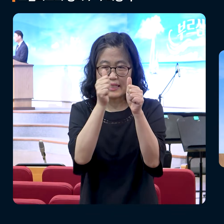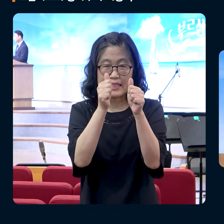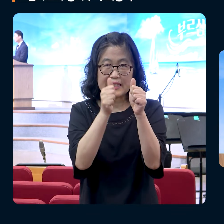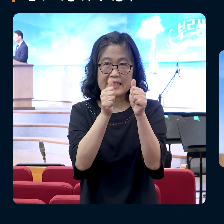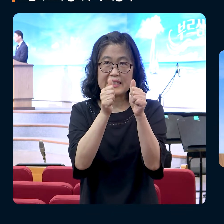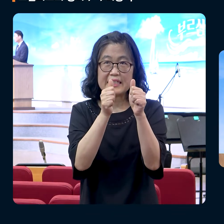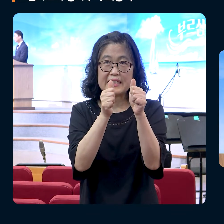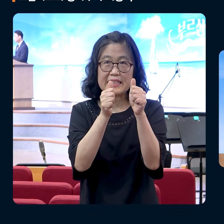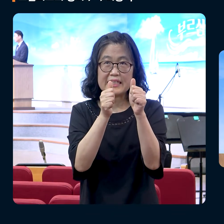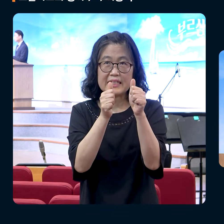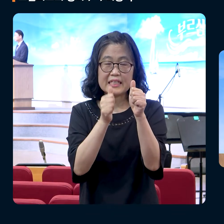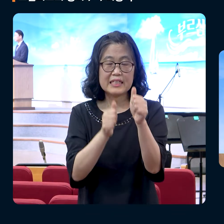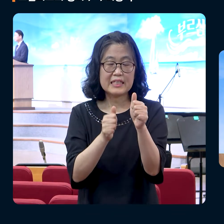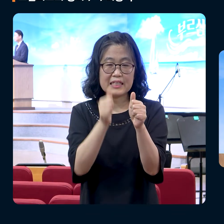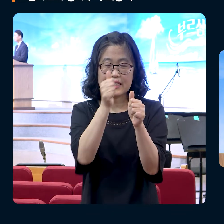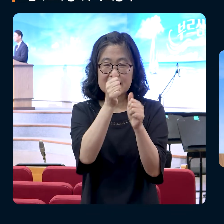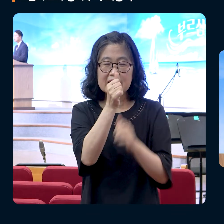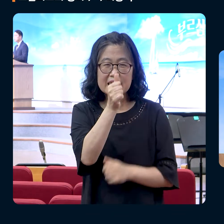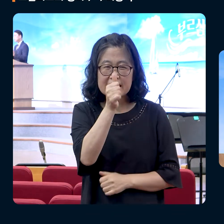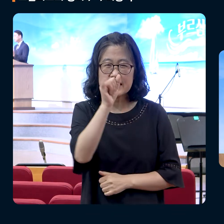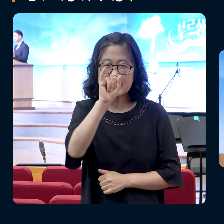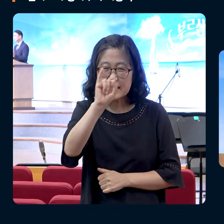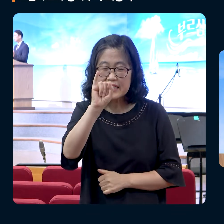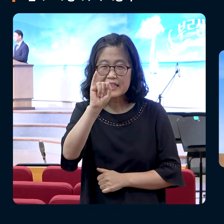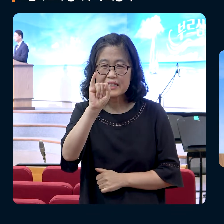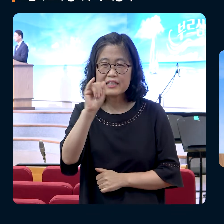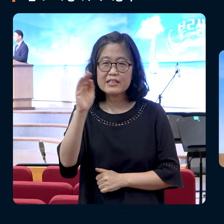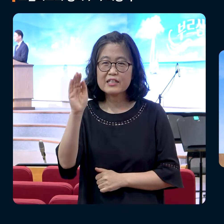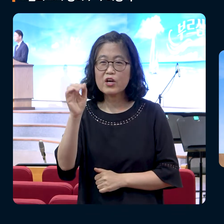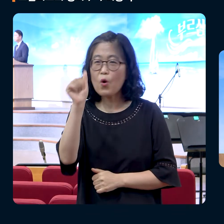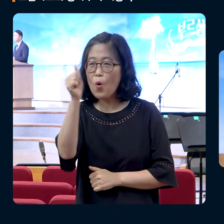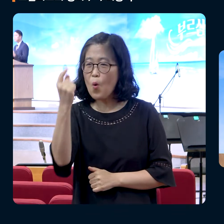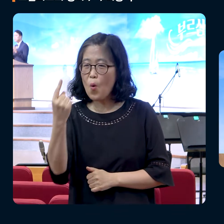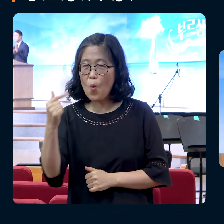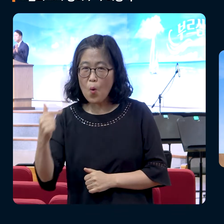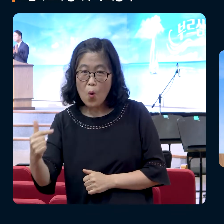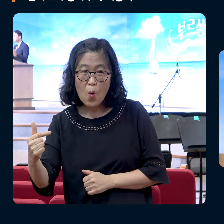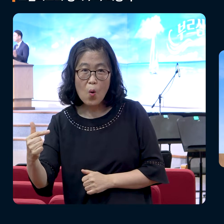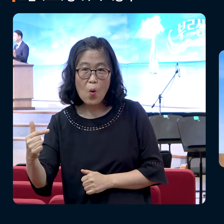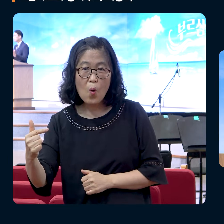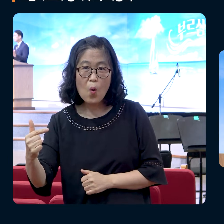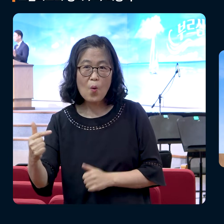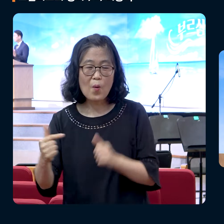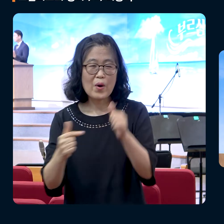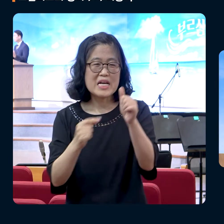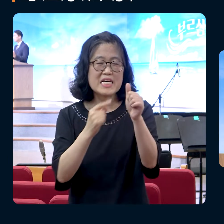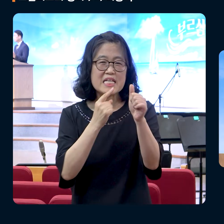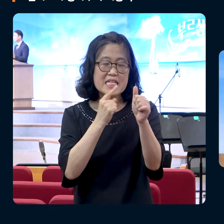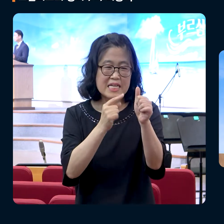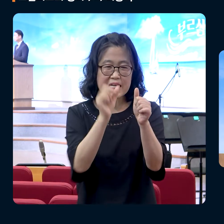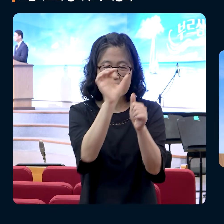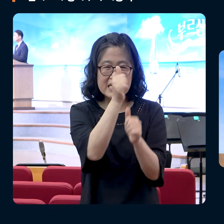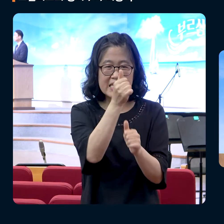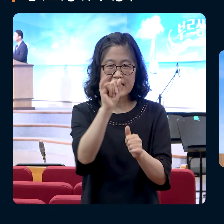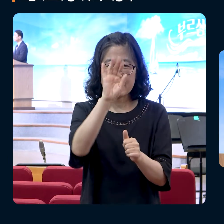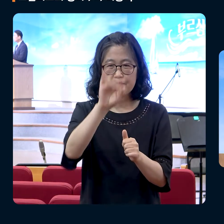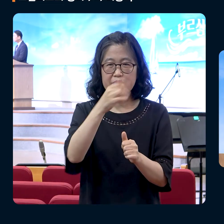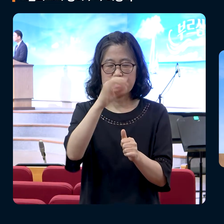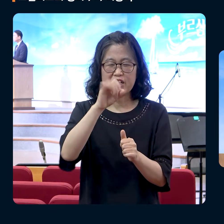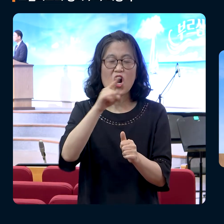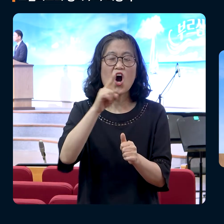혼. 이게 무슨 말입니까? 혼 뭐냐면 히브리 말로